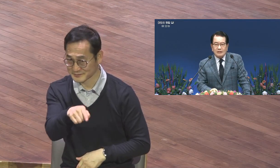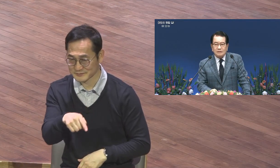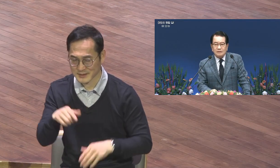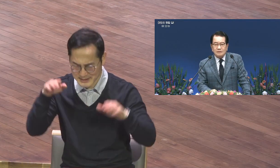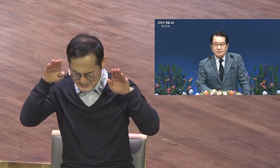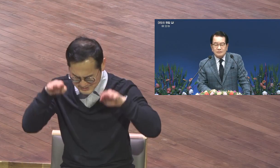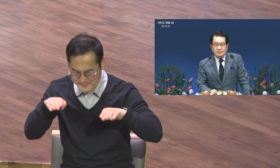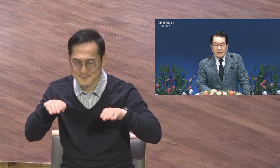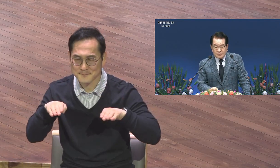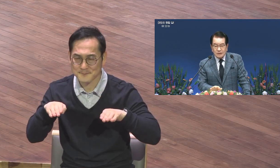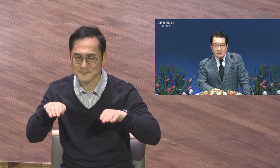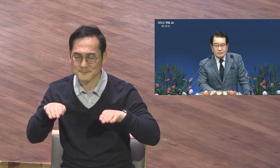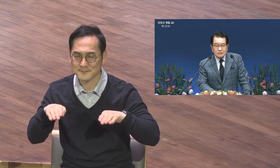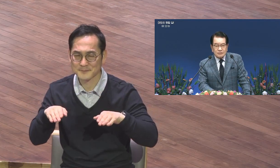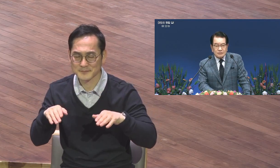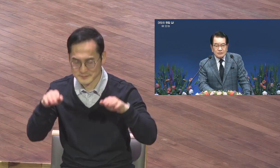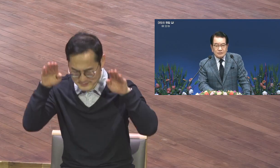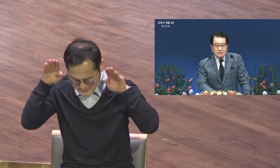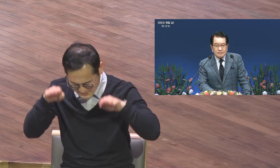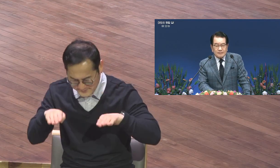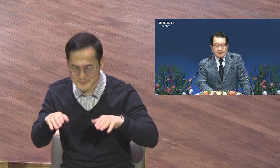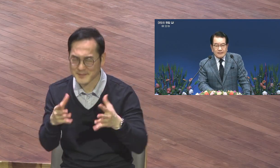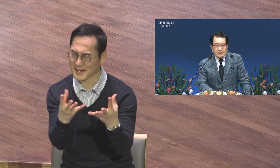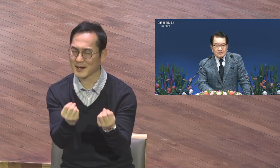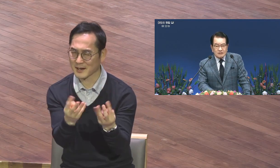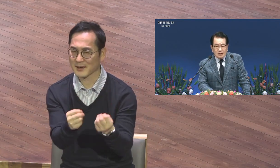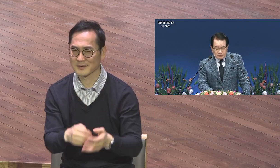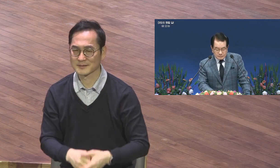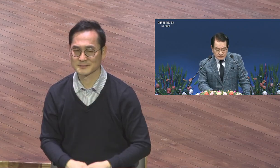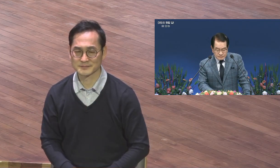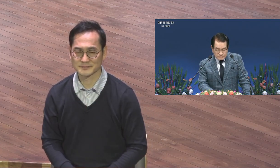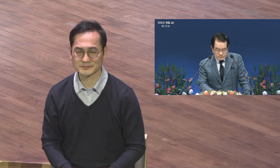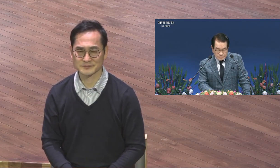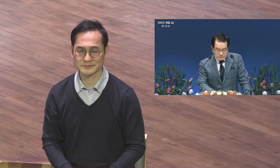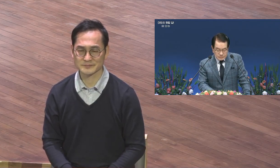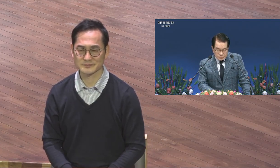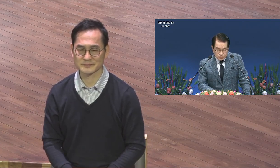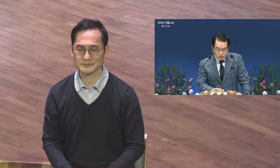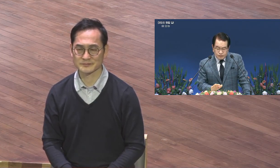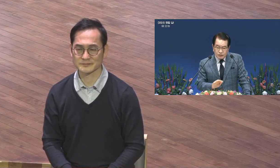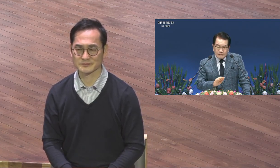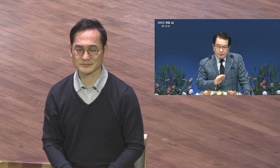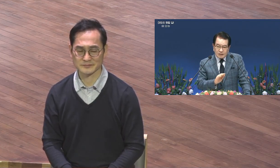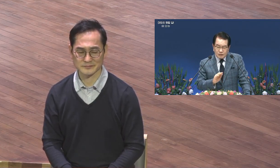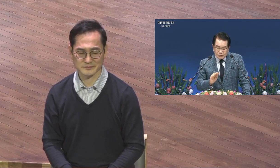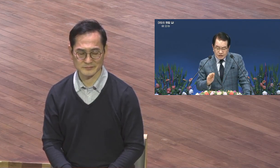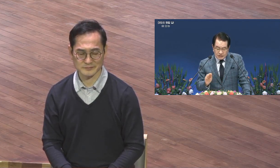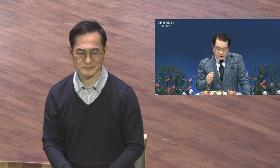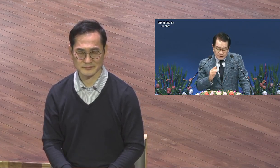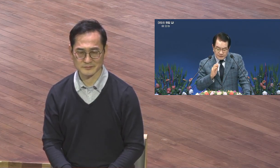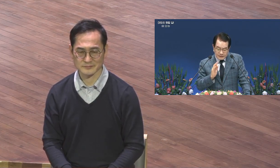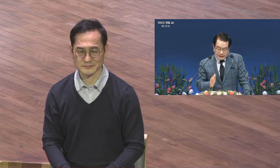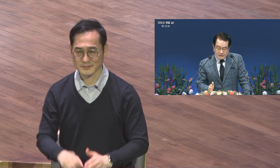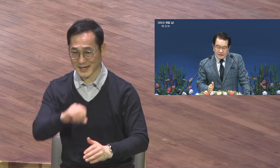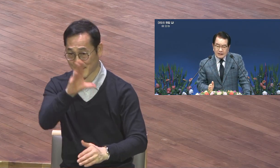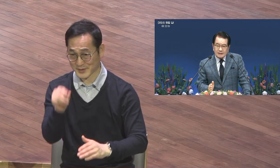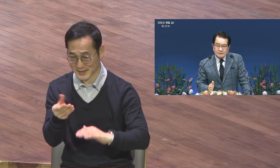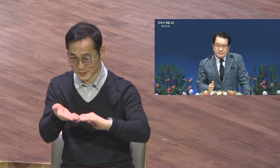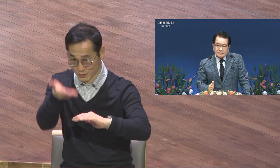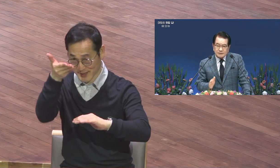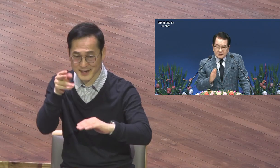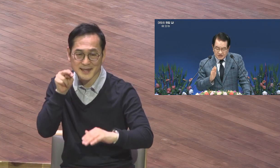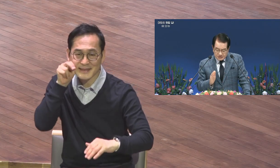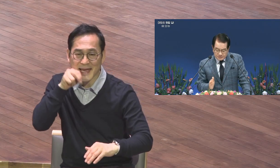상당수 많아요. 아프리카도. 이슬람, 주로 북아프리카 위치에 있는데요.